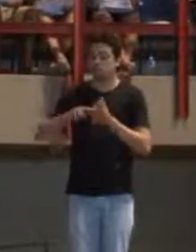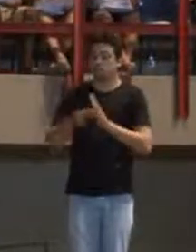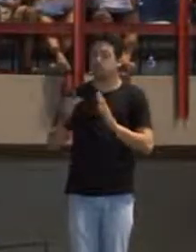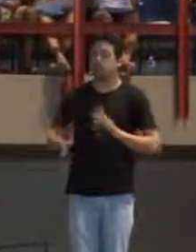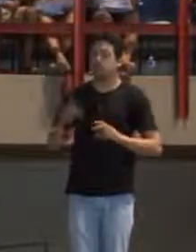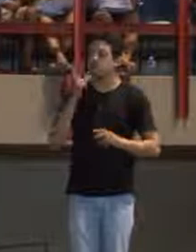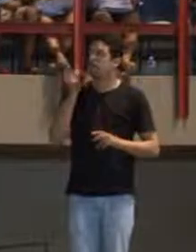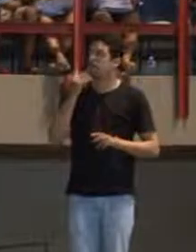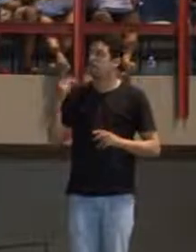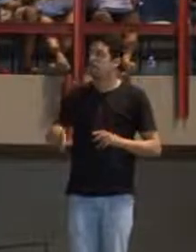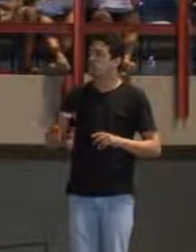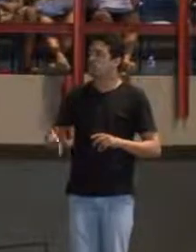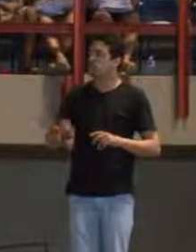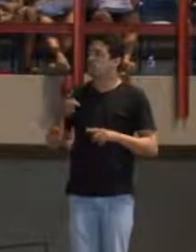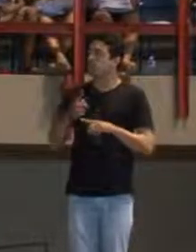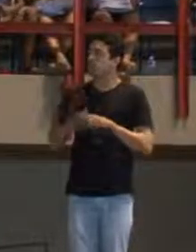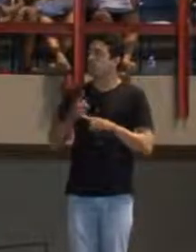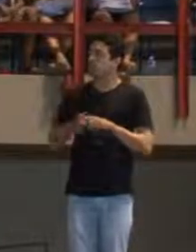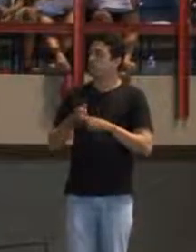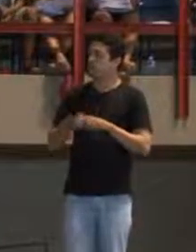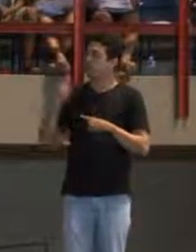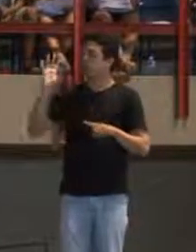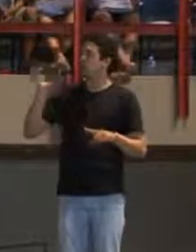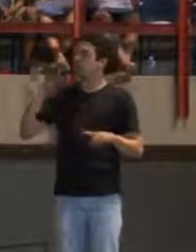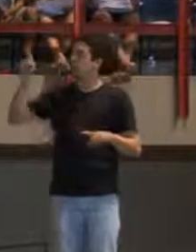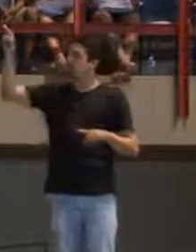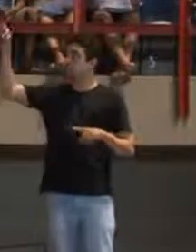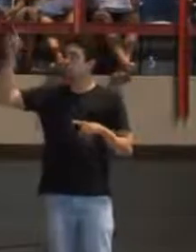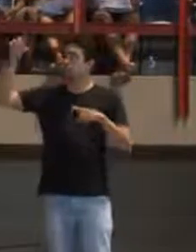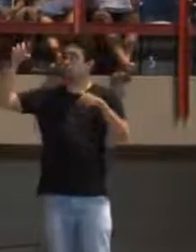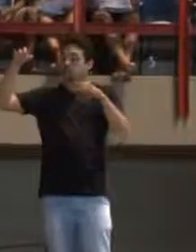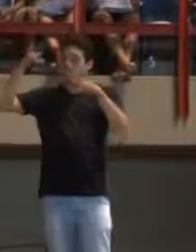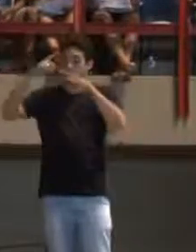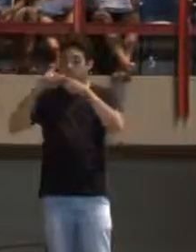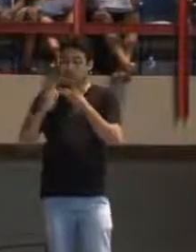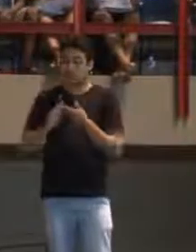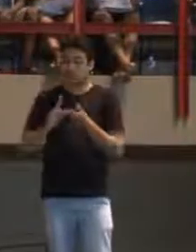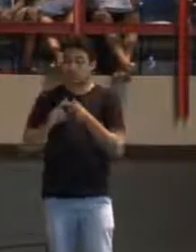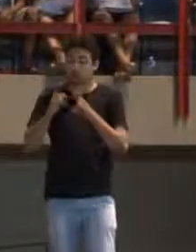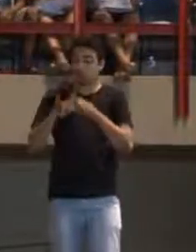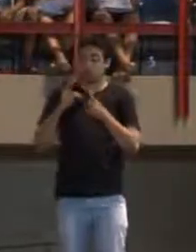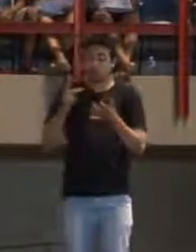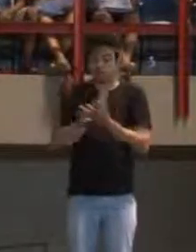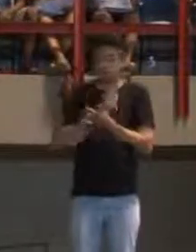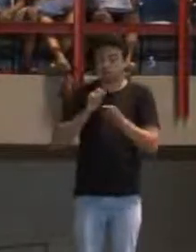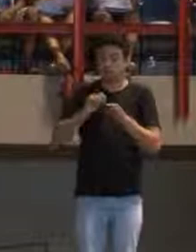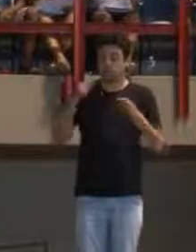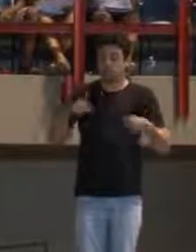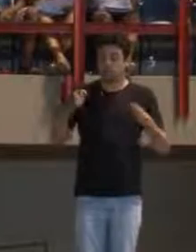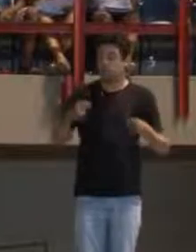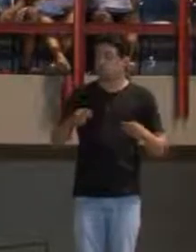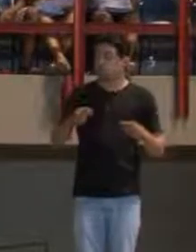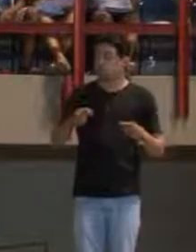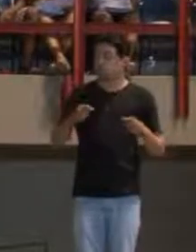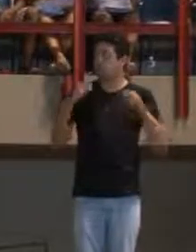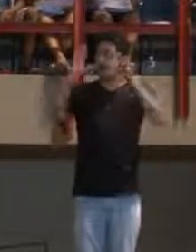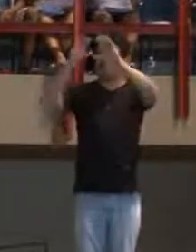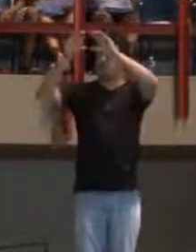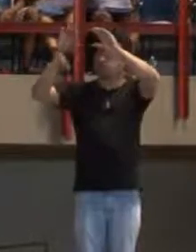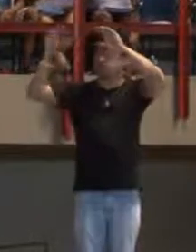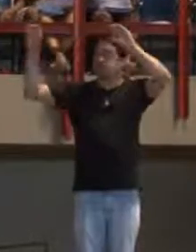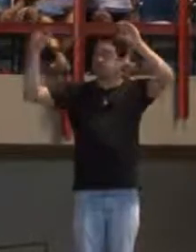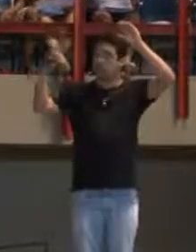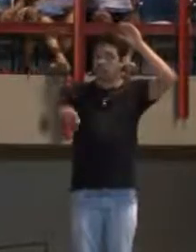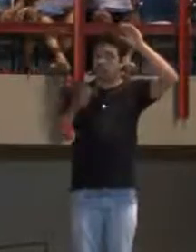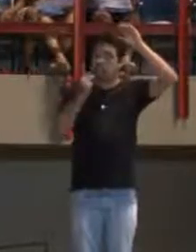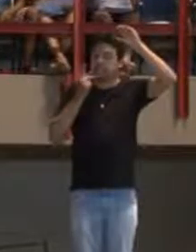Ceará, professor? Sai na secazona aí, detonando aí, porque para fazer isso, primeiro, precisa de nuvem. E